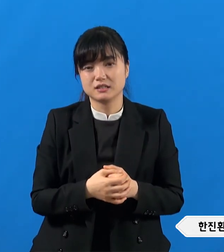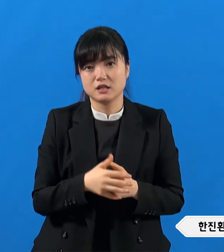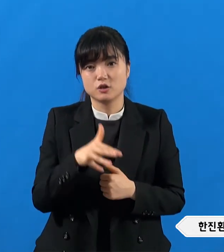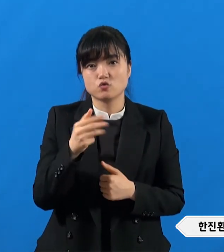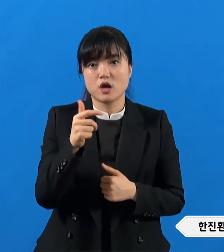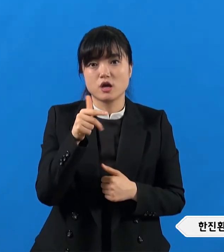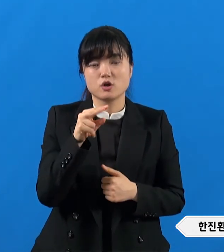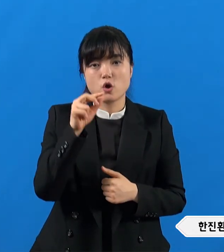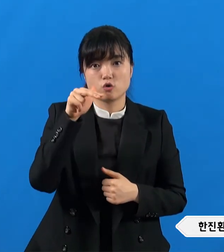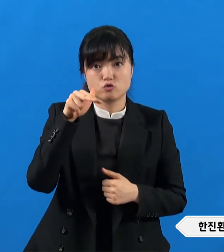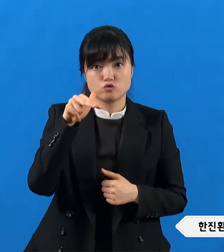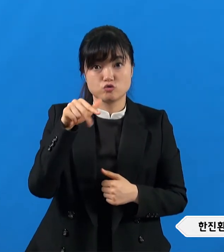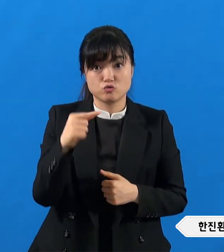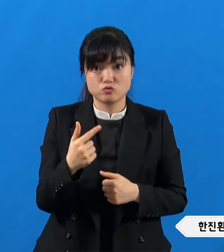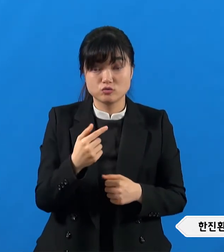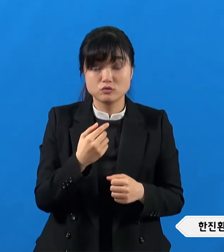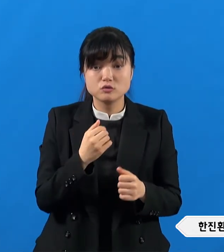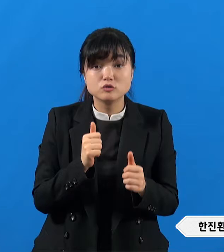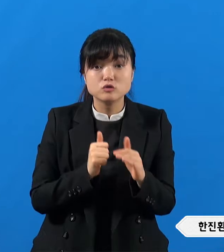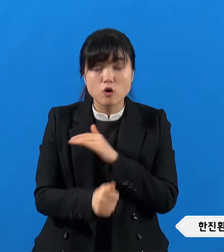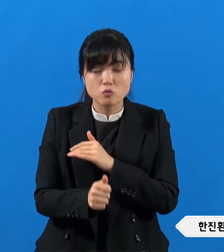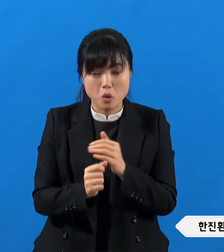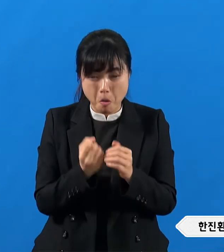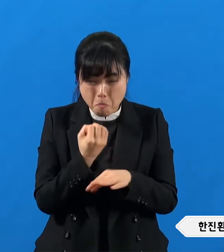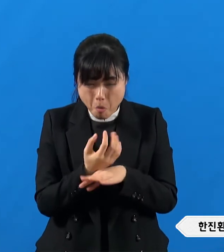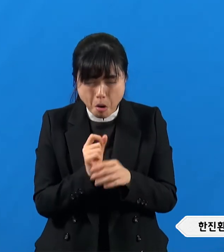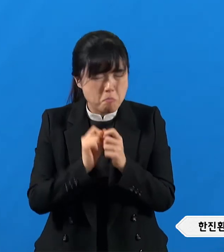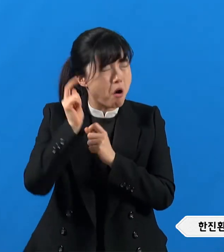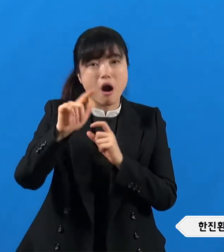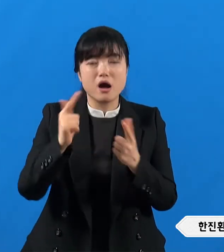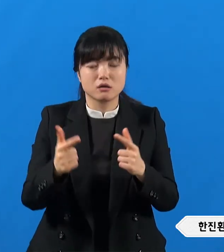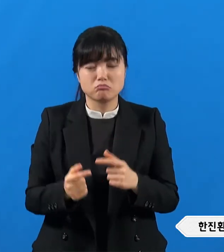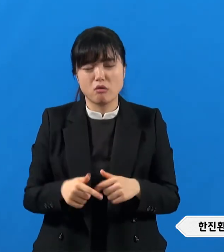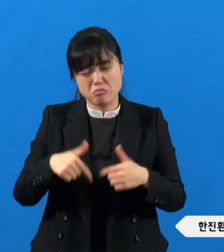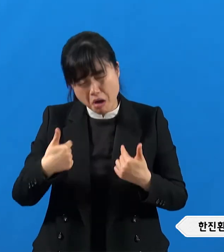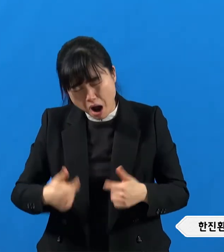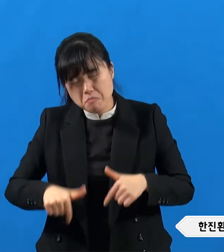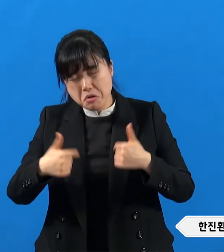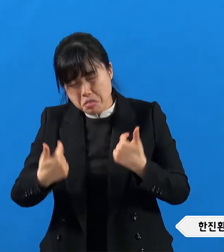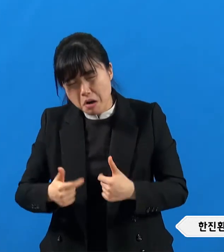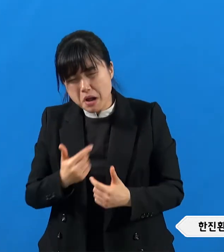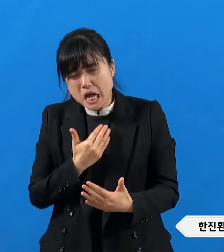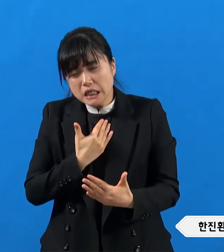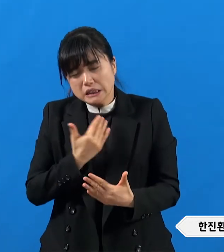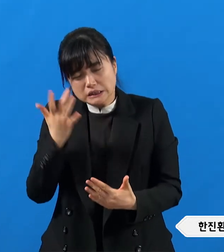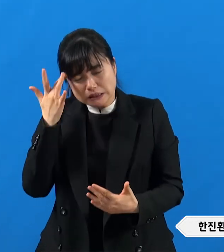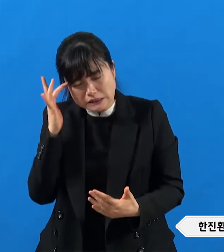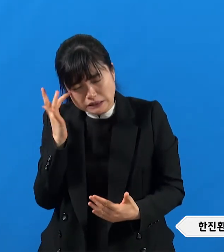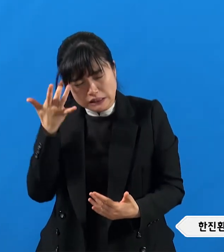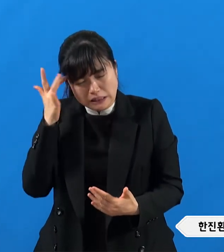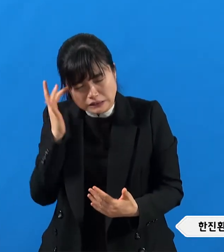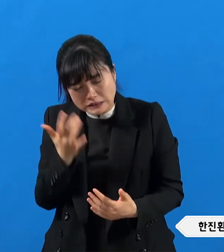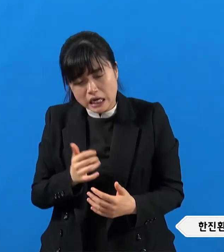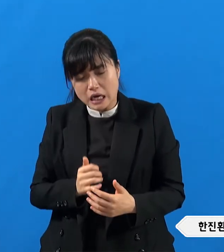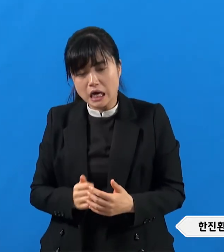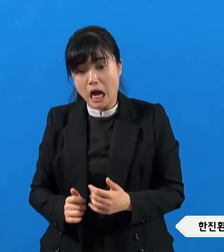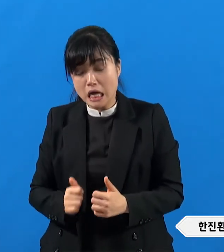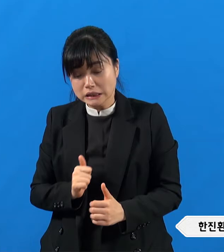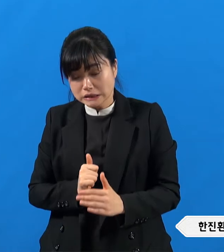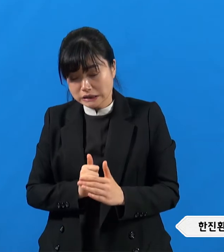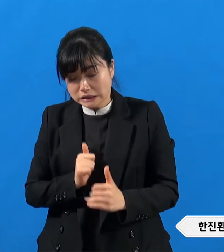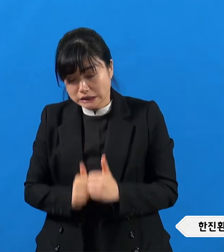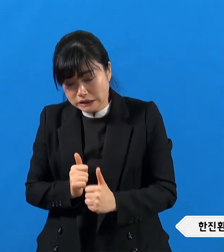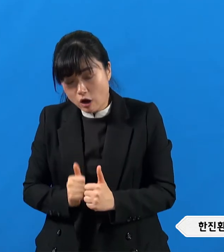선수에게 보화는 멀리 있지 않았습니다. 날마다 자기가 긴장 가운데 시합하는 그 필드